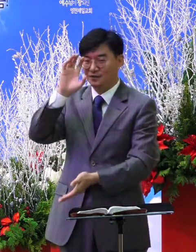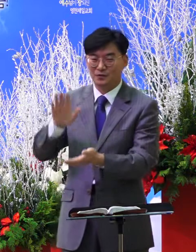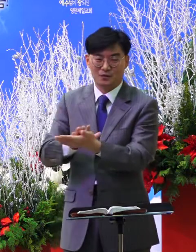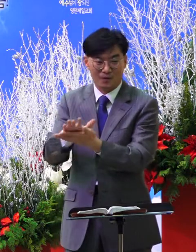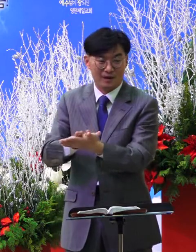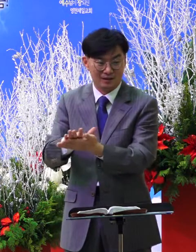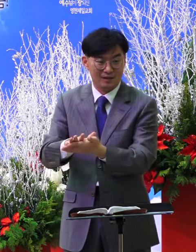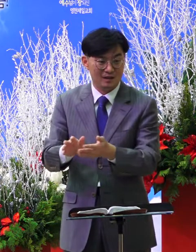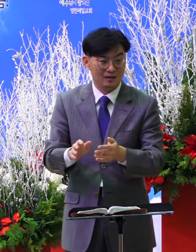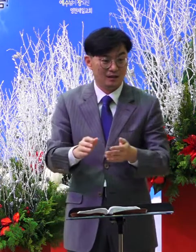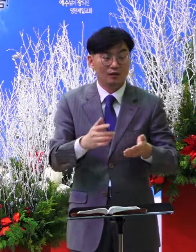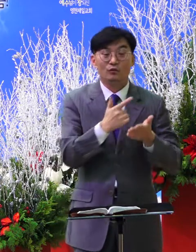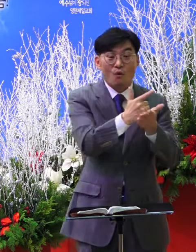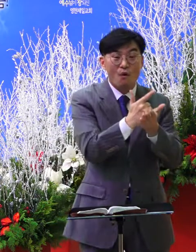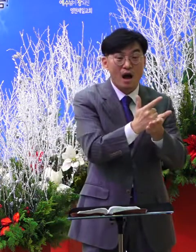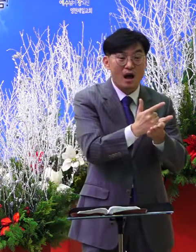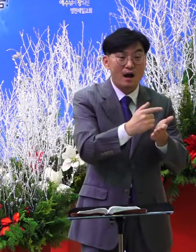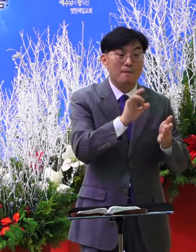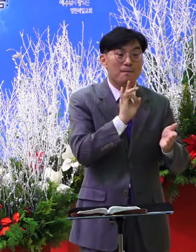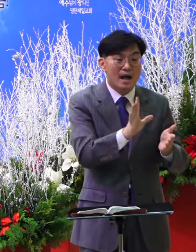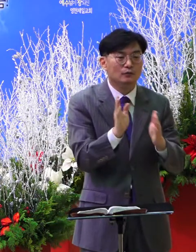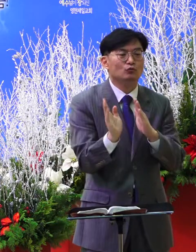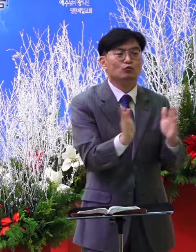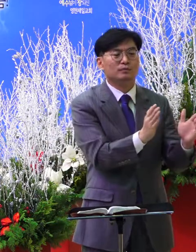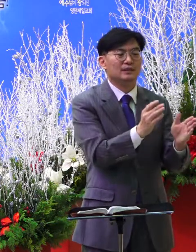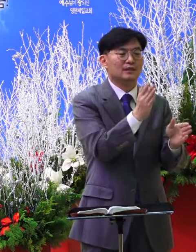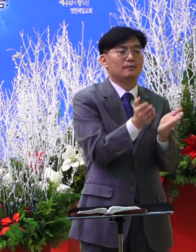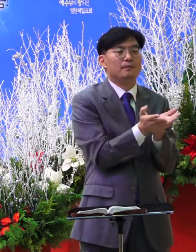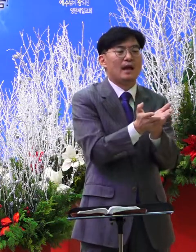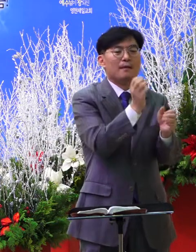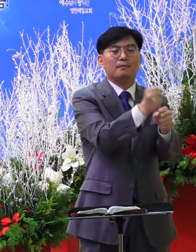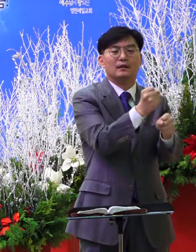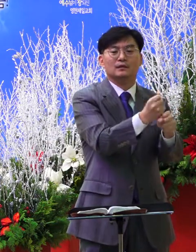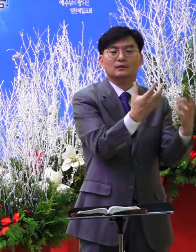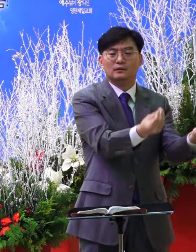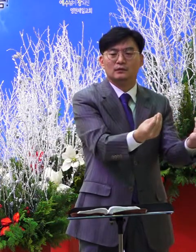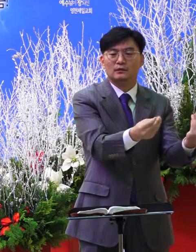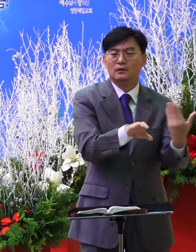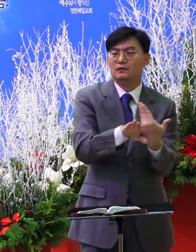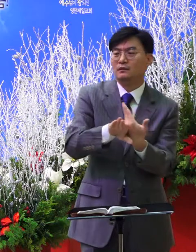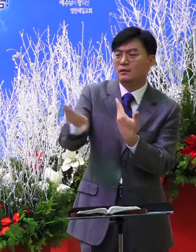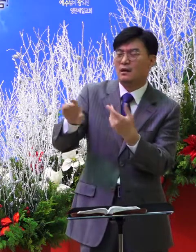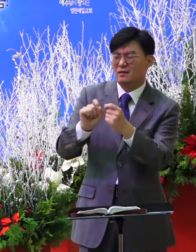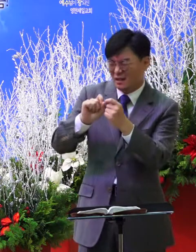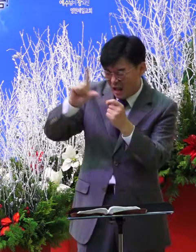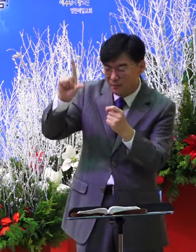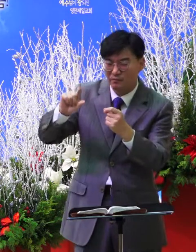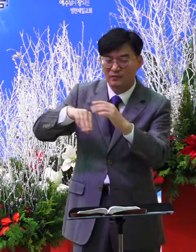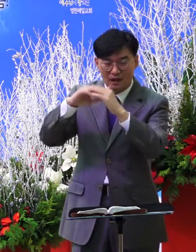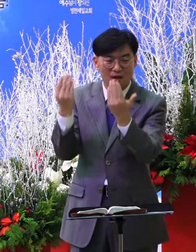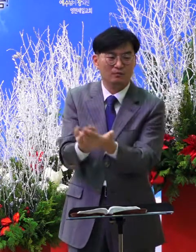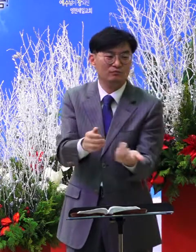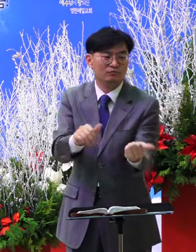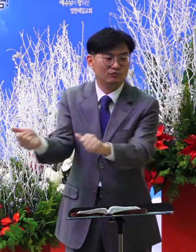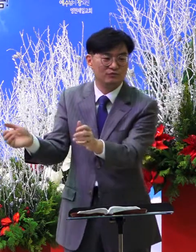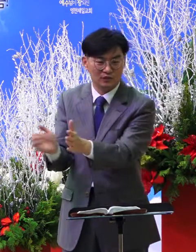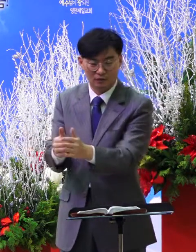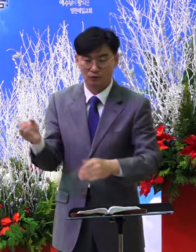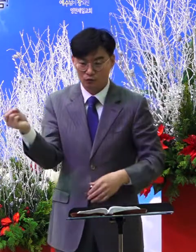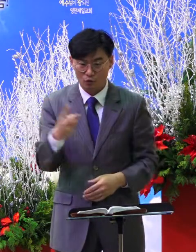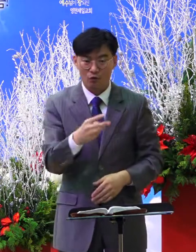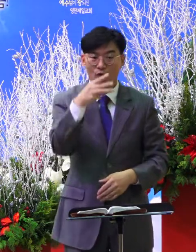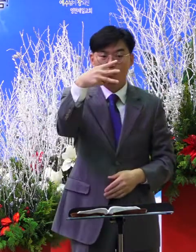것이다. 예수님께서 말씀하셨습니다. 그리고 구약의 소돔성을 이야기하셨는데 소돔성의 사람들이